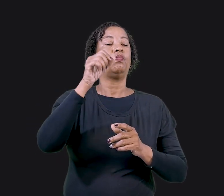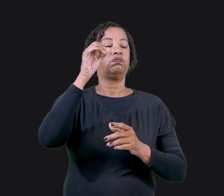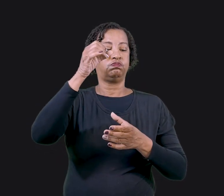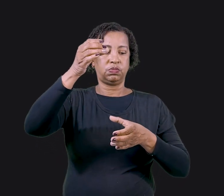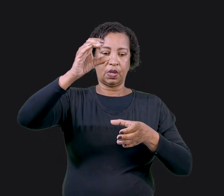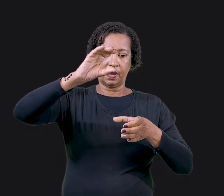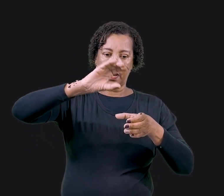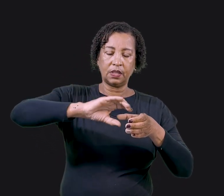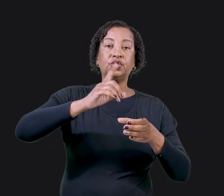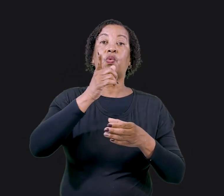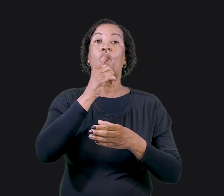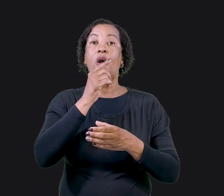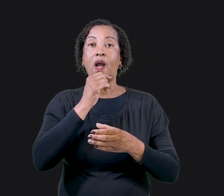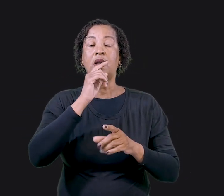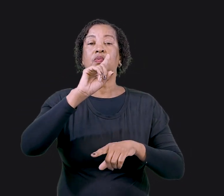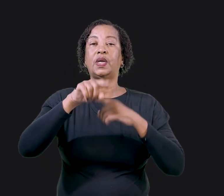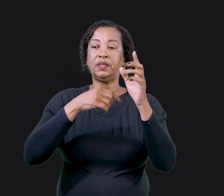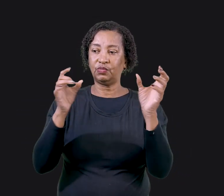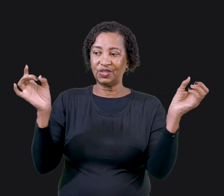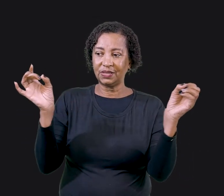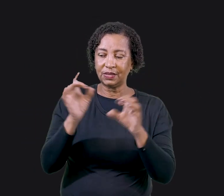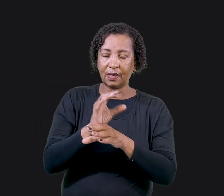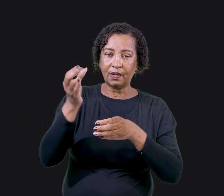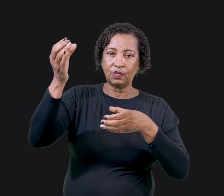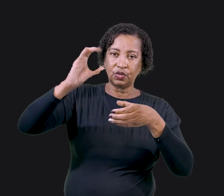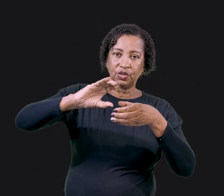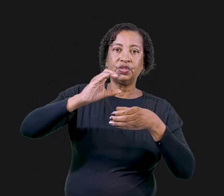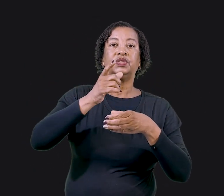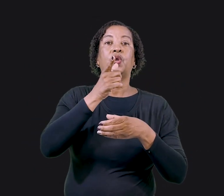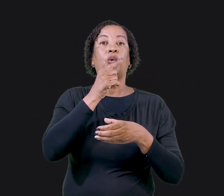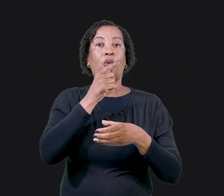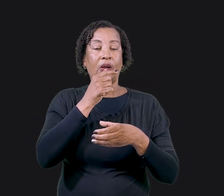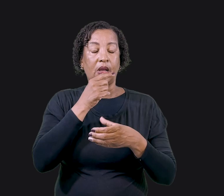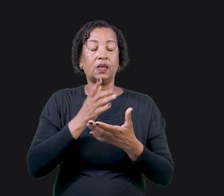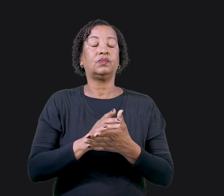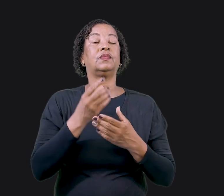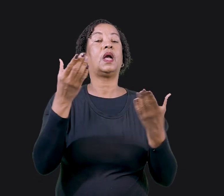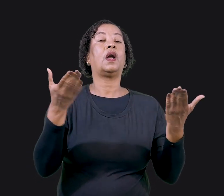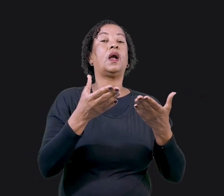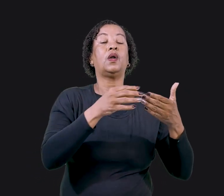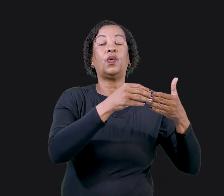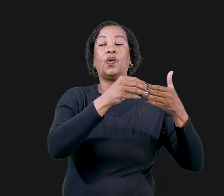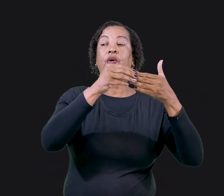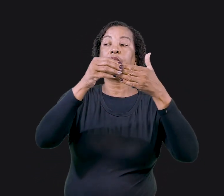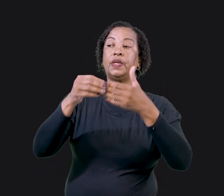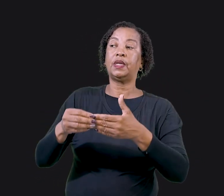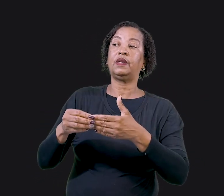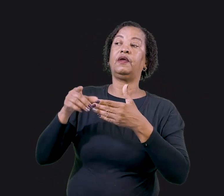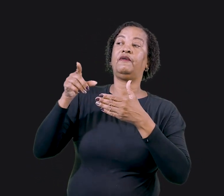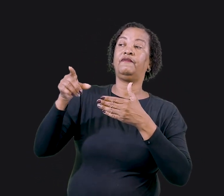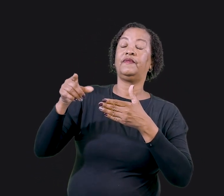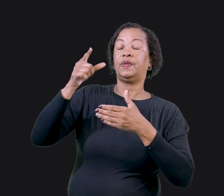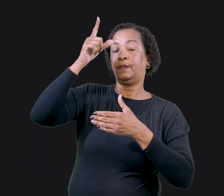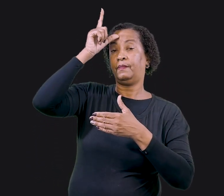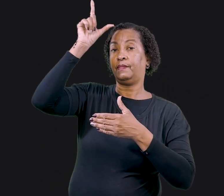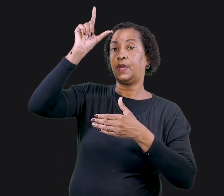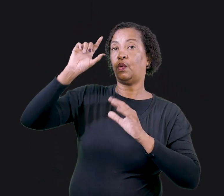água. Assim que os empregados terminaram de encher esses potes com água, Jesus disse: agora levem um pouco ao encarregado da